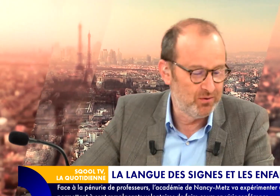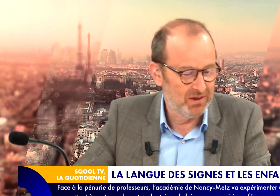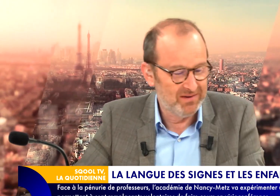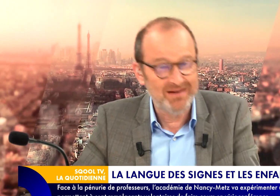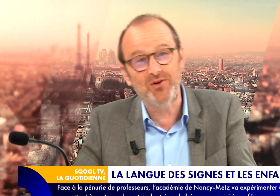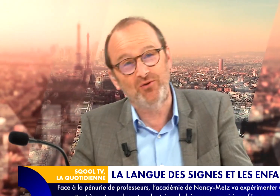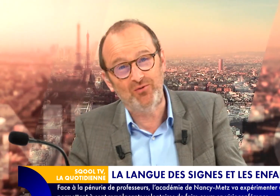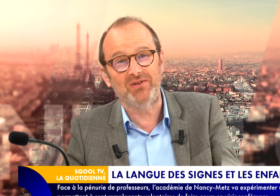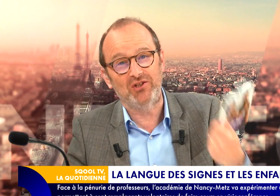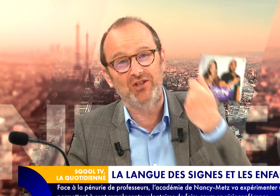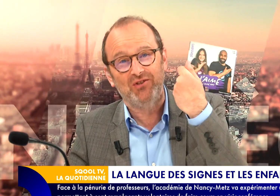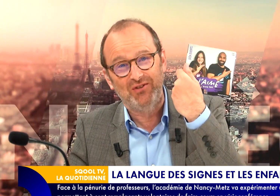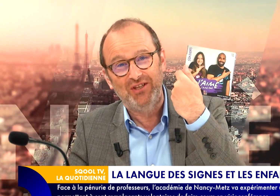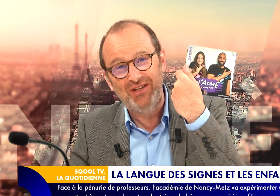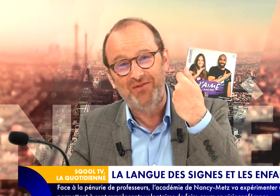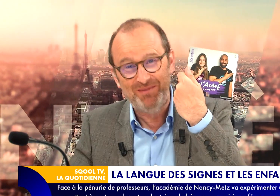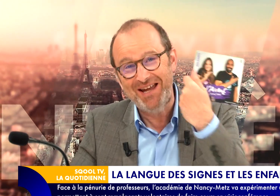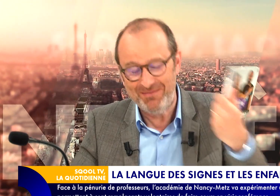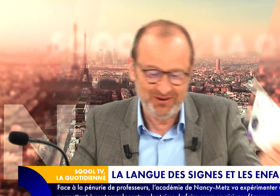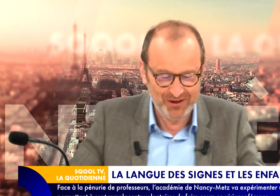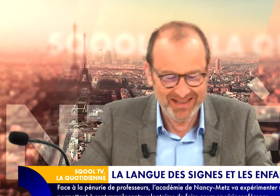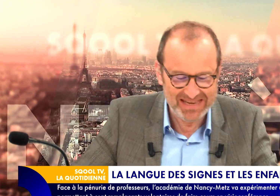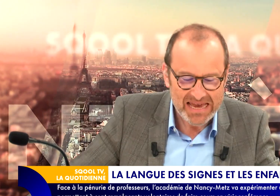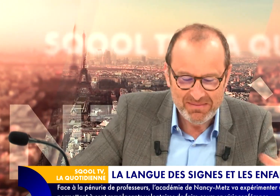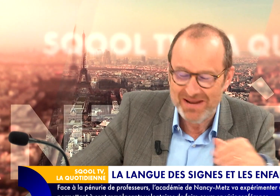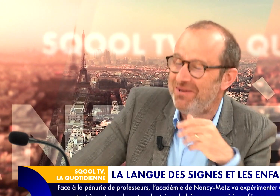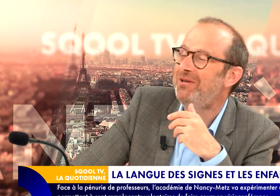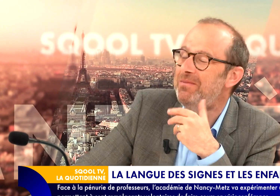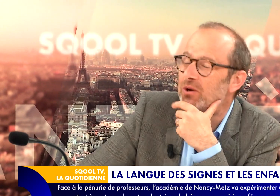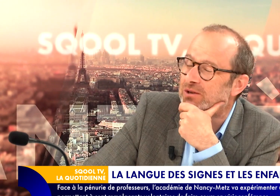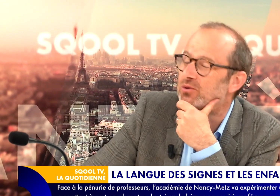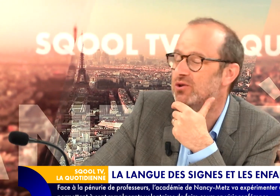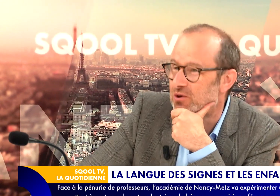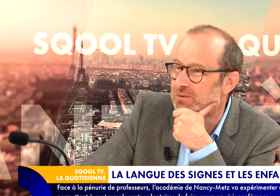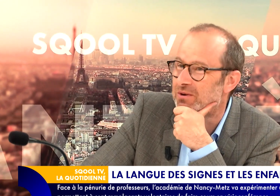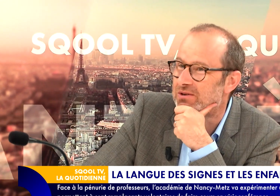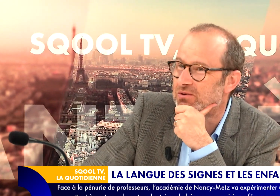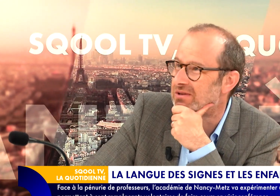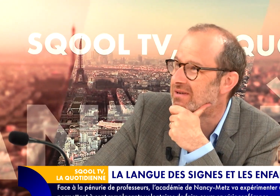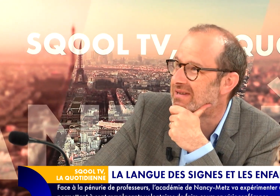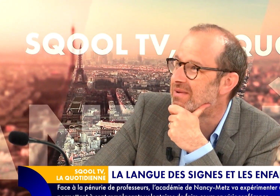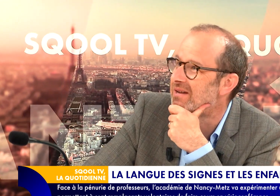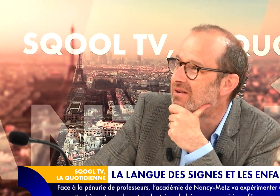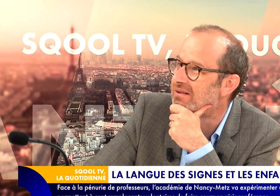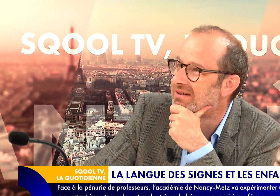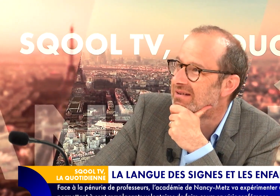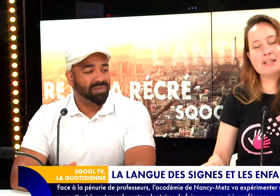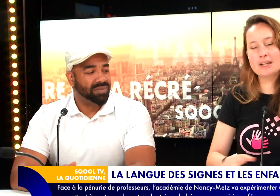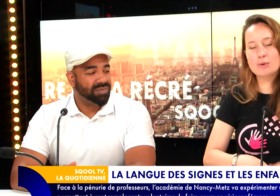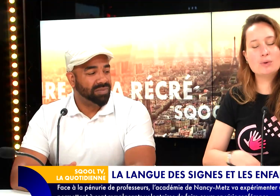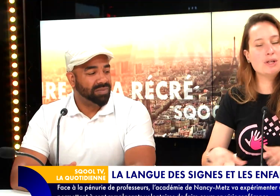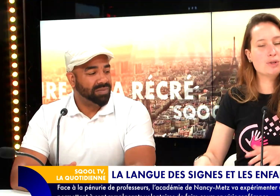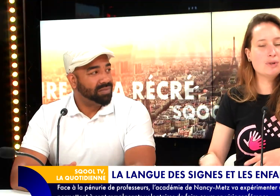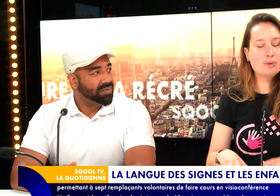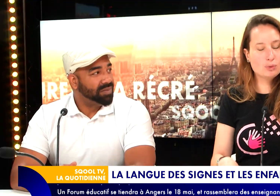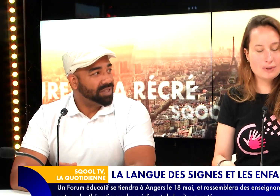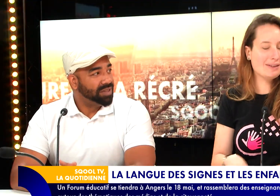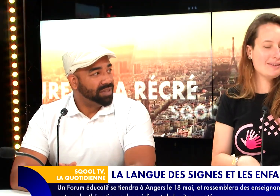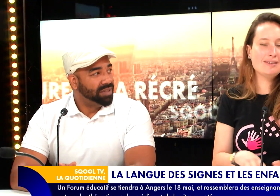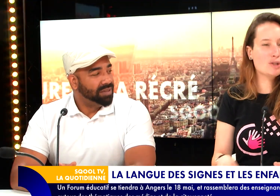dehors, évidemment, de tous acheter ce CD formidable et de regarder. Mais les priorités pour que les choses changent, pour que s'améliorent. L'album, il est chouette, il est rigolo, il est joli, tout ça. Ça, c'est